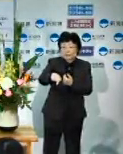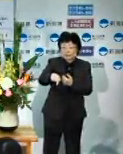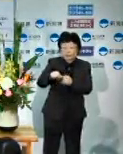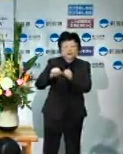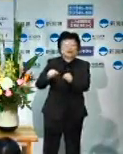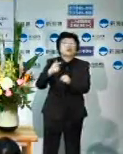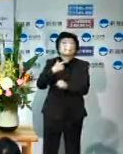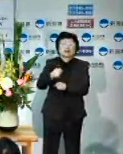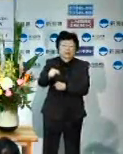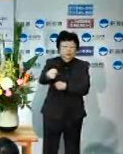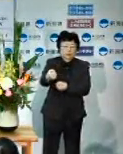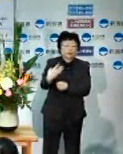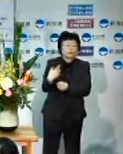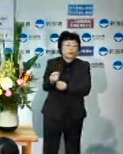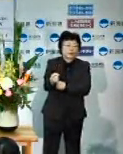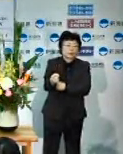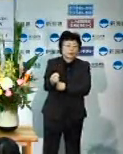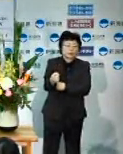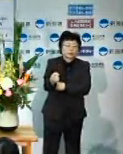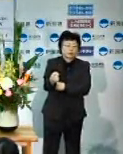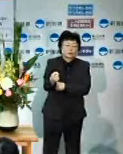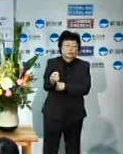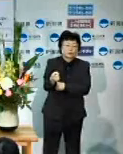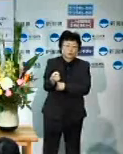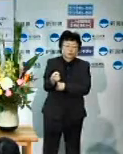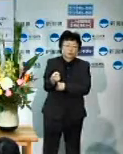やりたいとおっしゃっておられるんですよね。